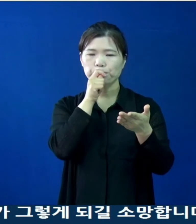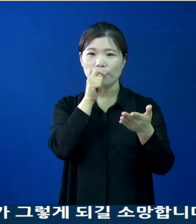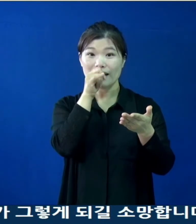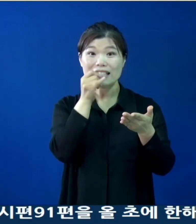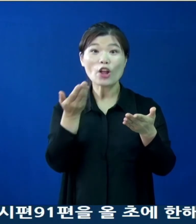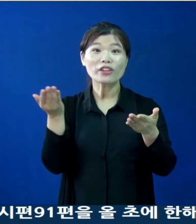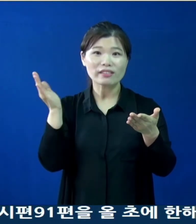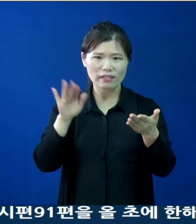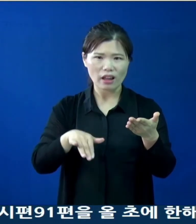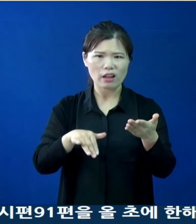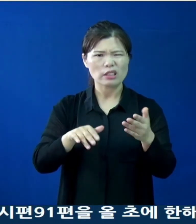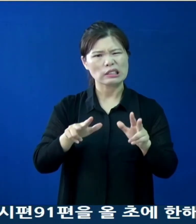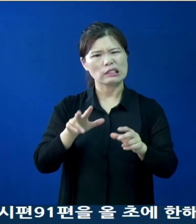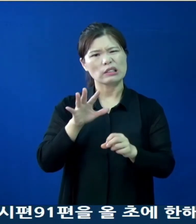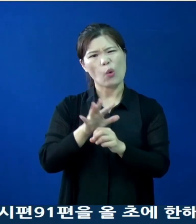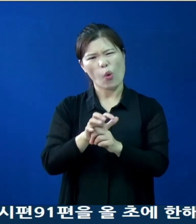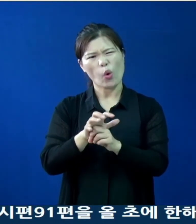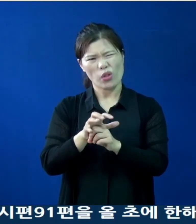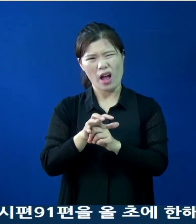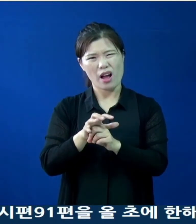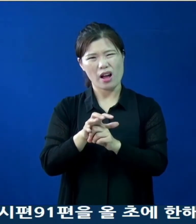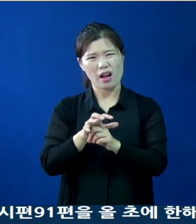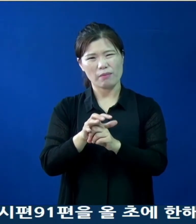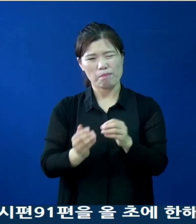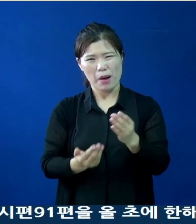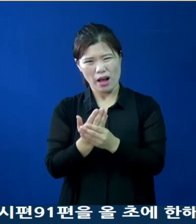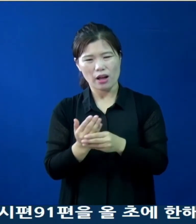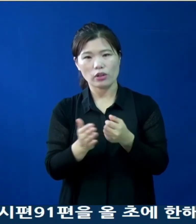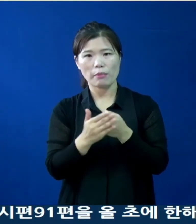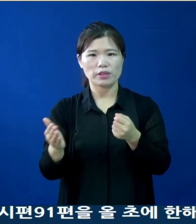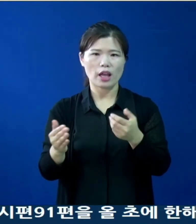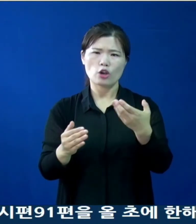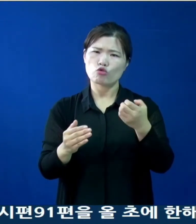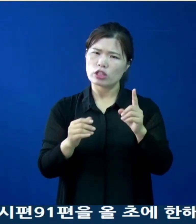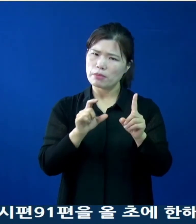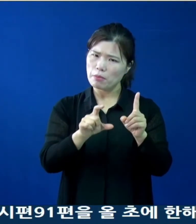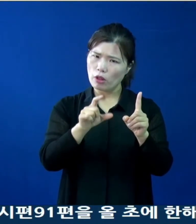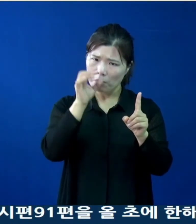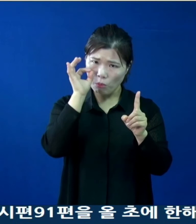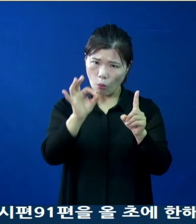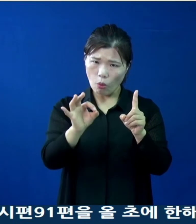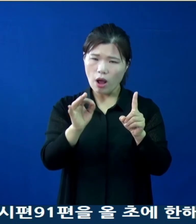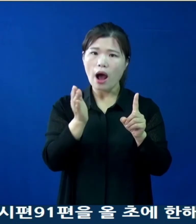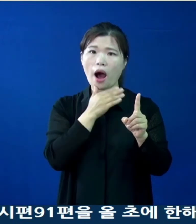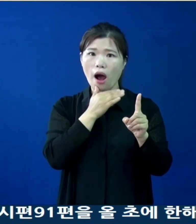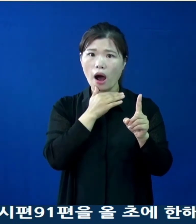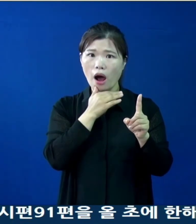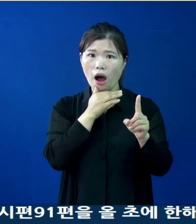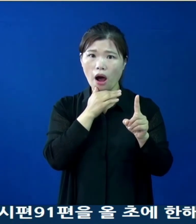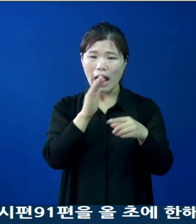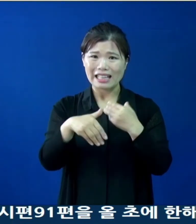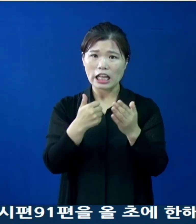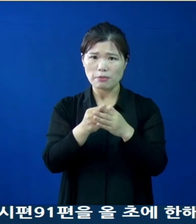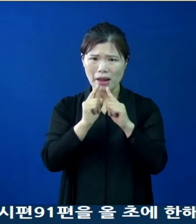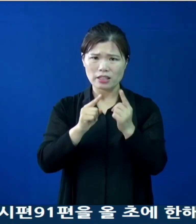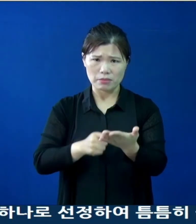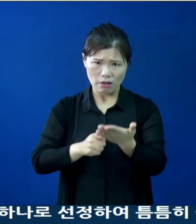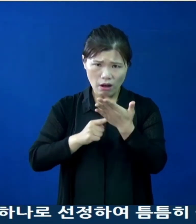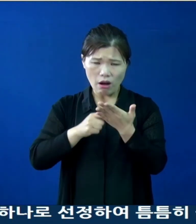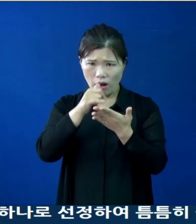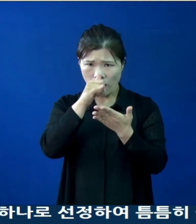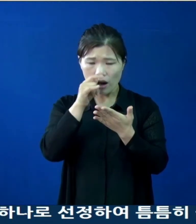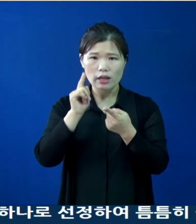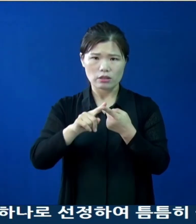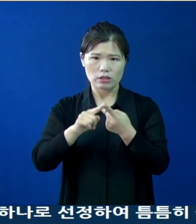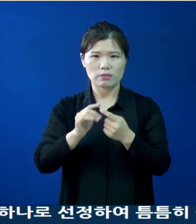이것에 대한 하나님의 말씀이 시편 91편에도 담겨있는 사실을 발견하게 되었습니다. 지난